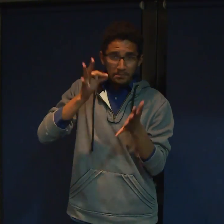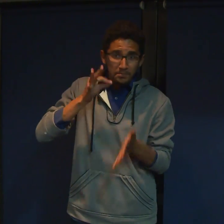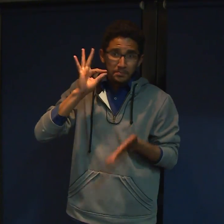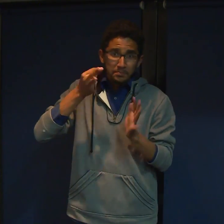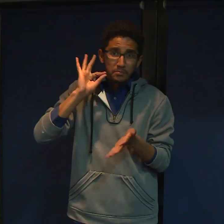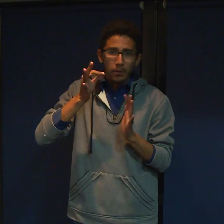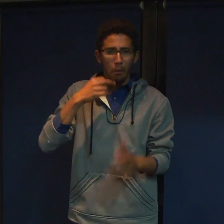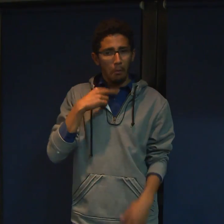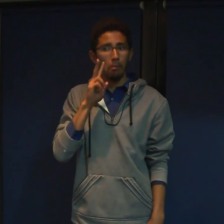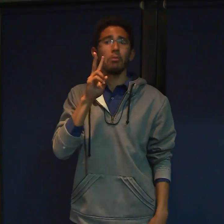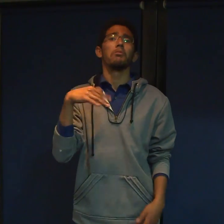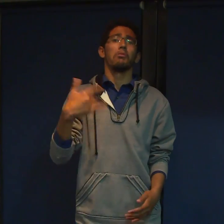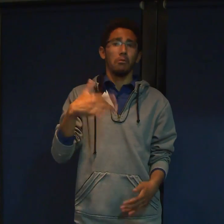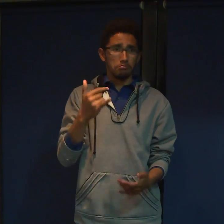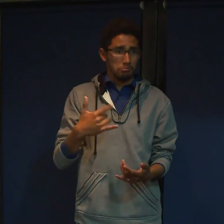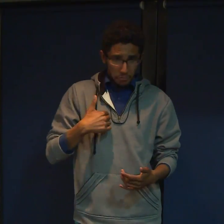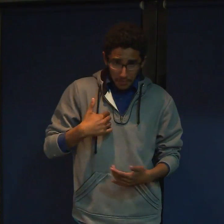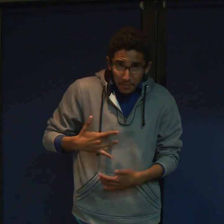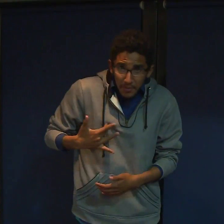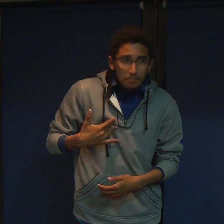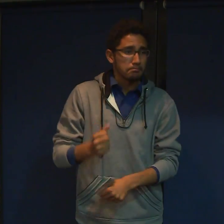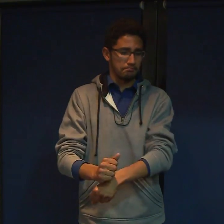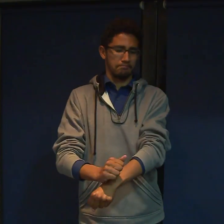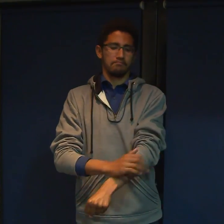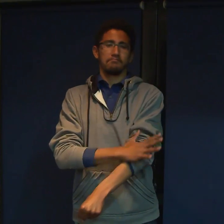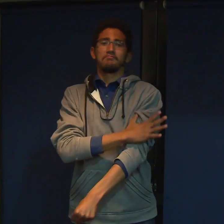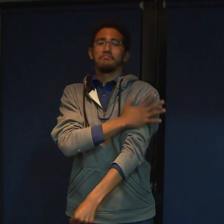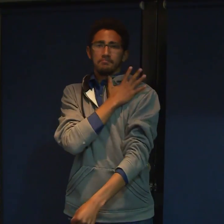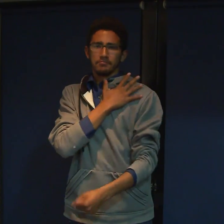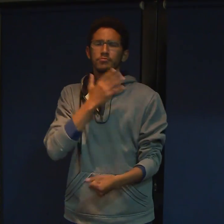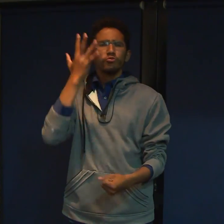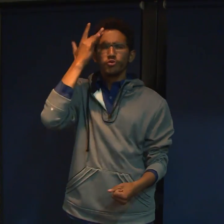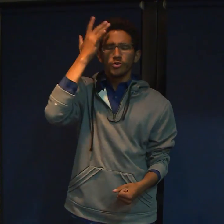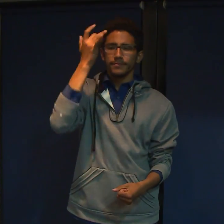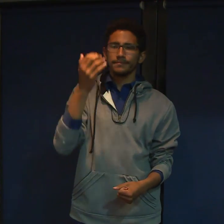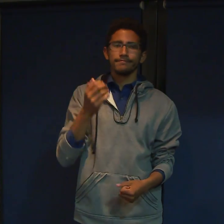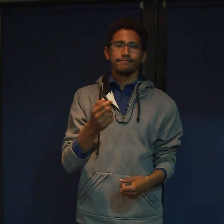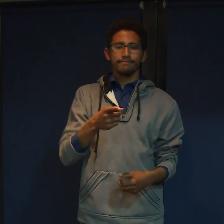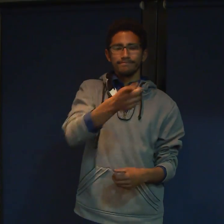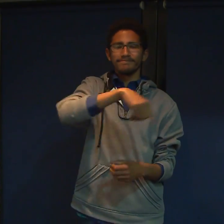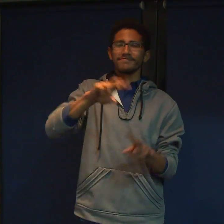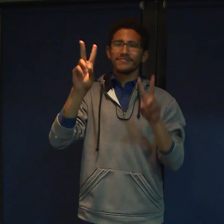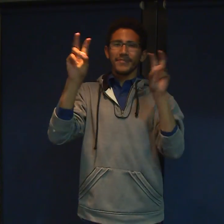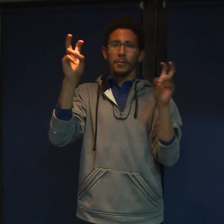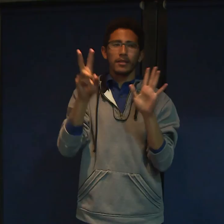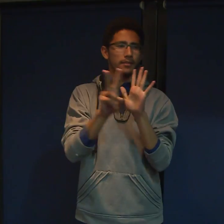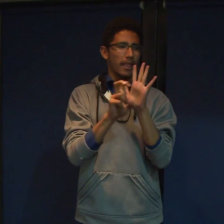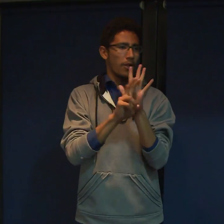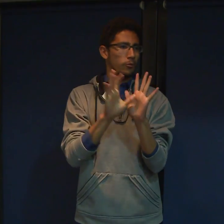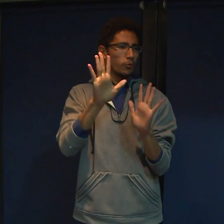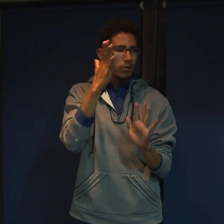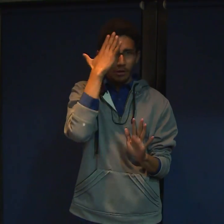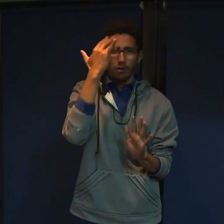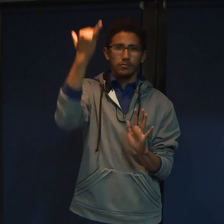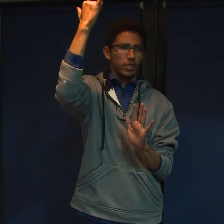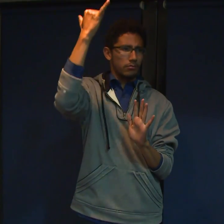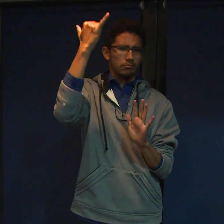Haber participado en este café pedagógico me ha parecido una experiencia muy interesante, muy emotiva. Pienso que se